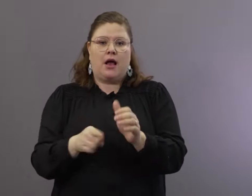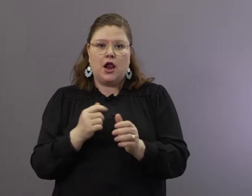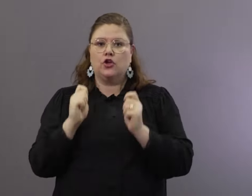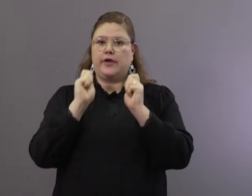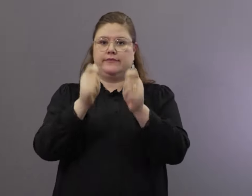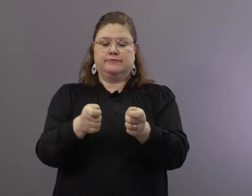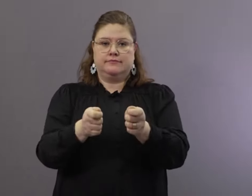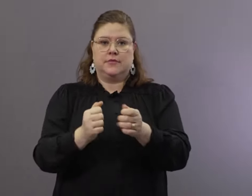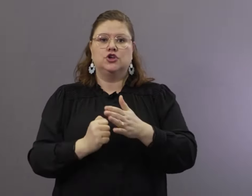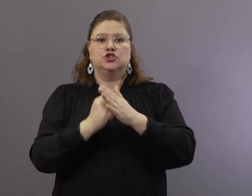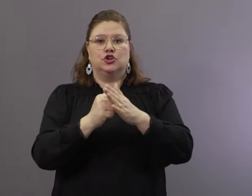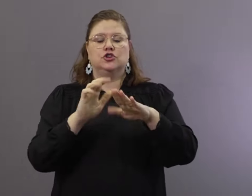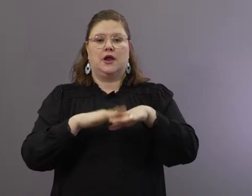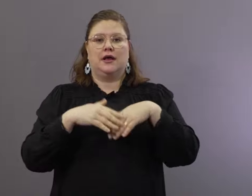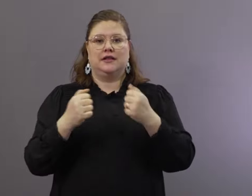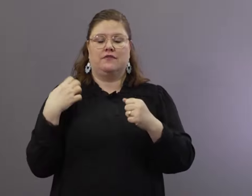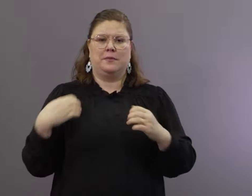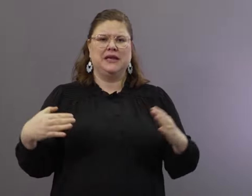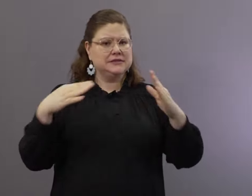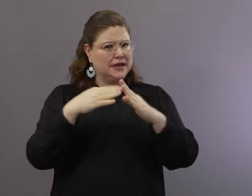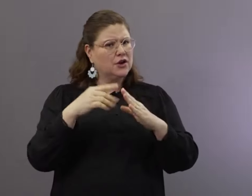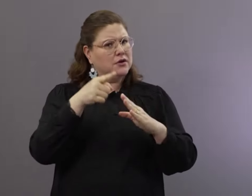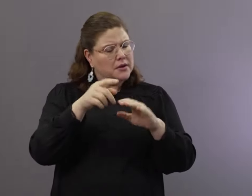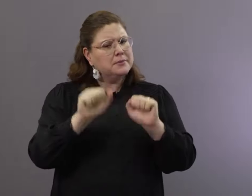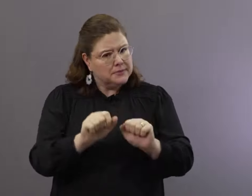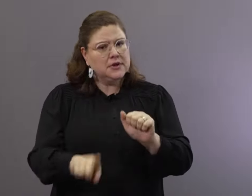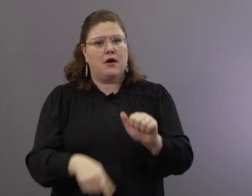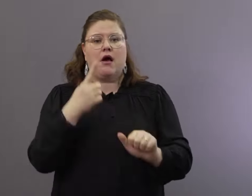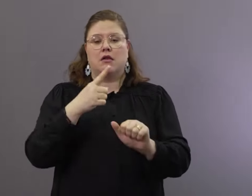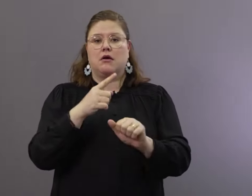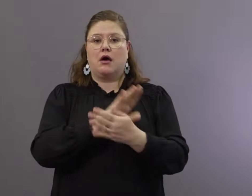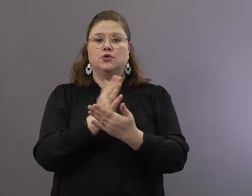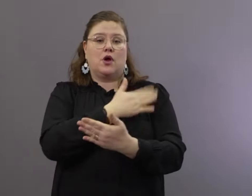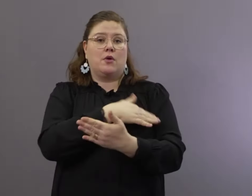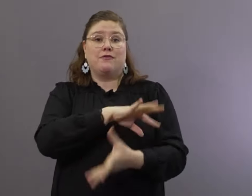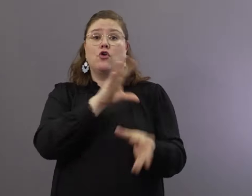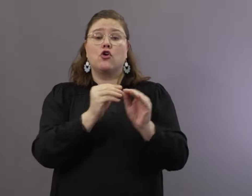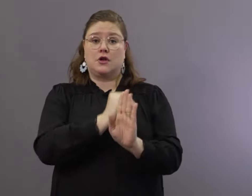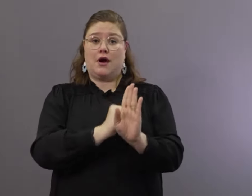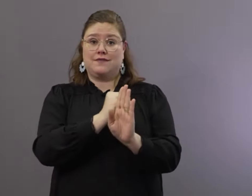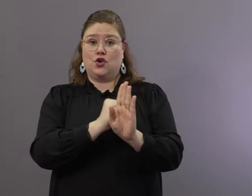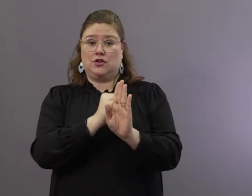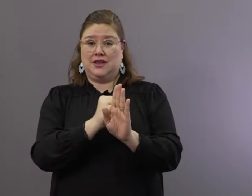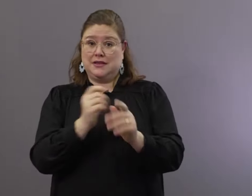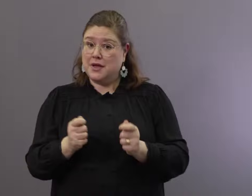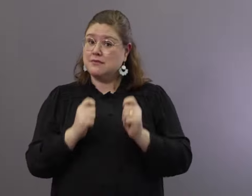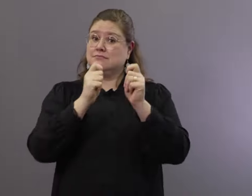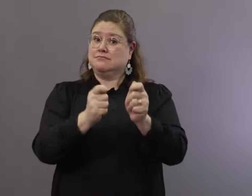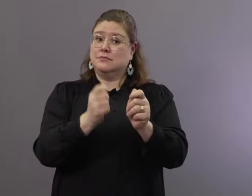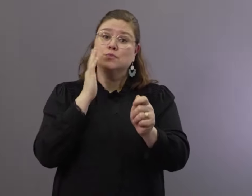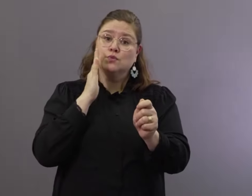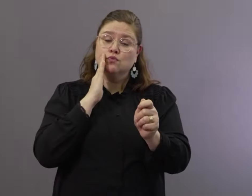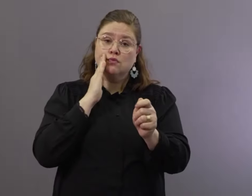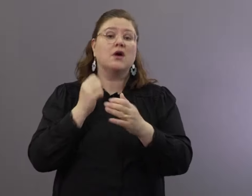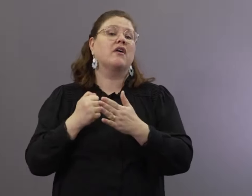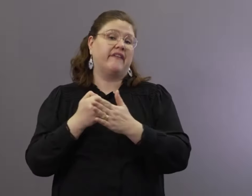sosiaali- ja terveysministeriö käynnistäisi tulkkauspalveluiden kokonaistilanteen arvioinnin on todellakin kannatettava